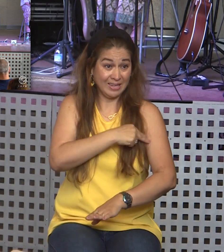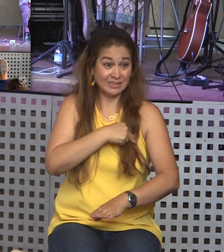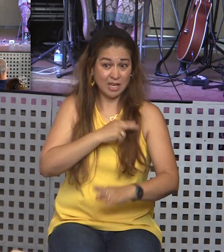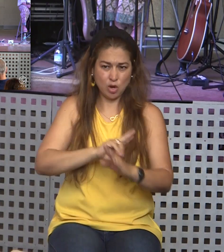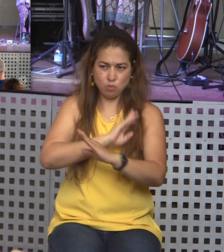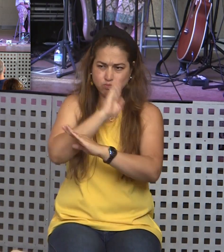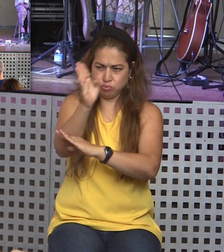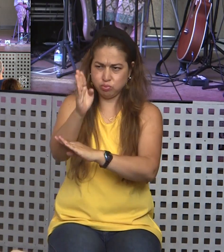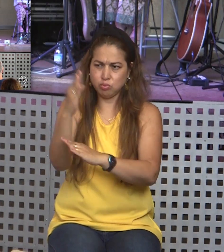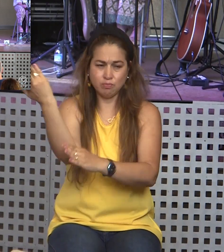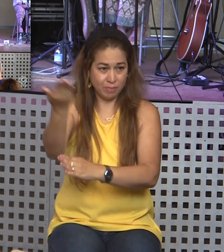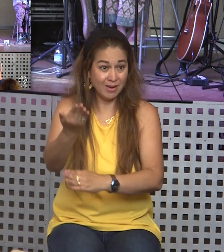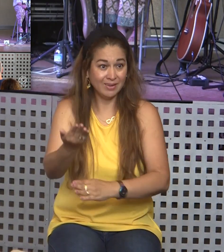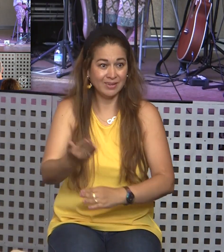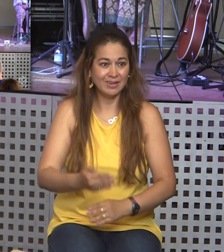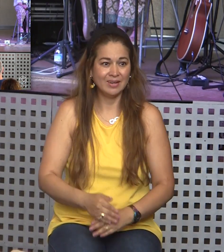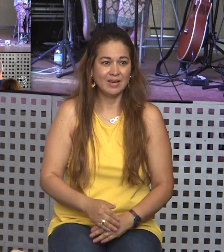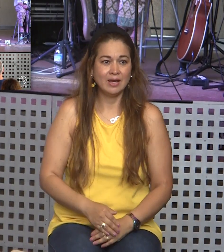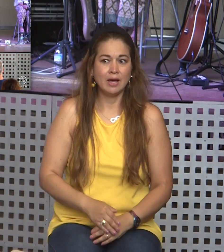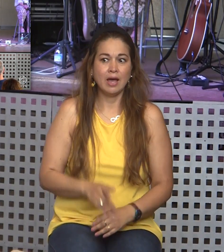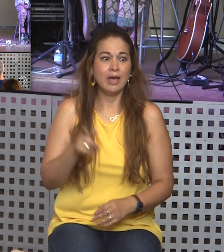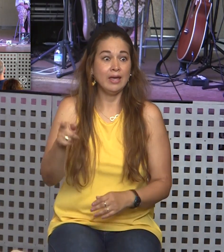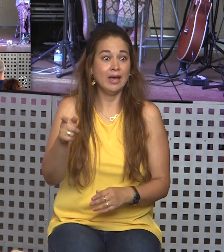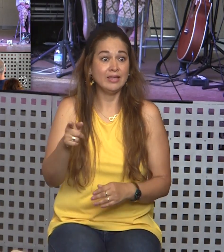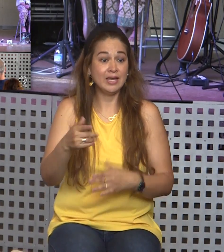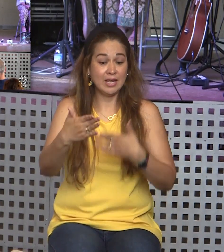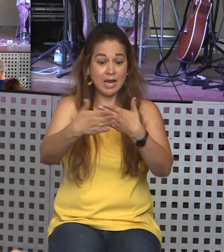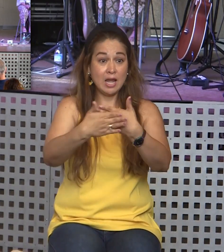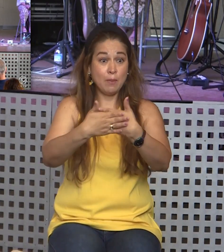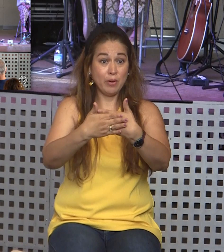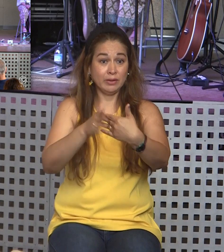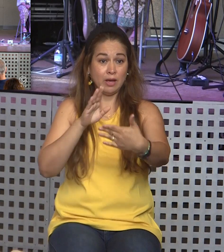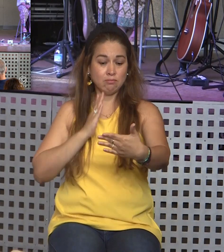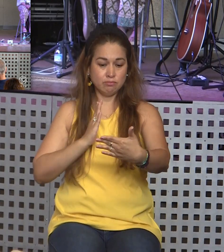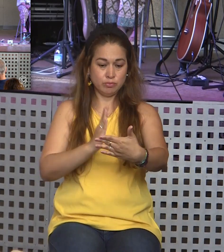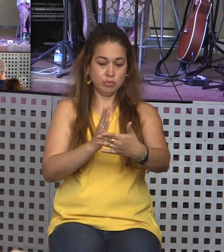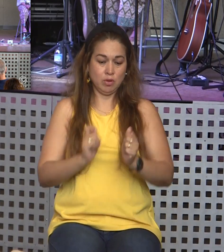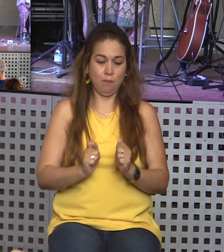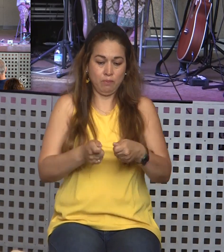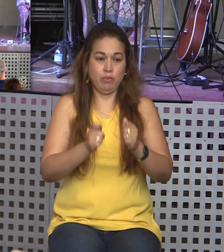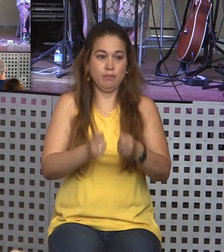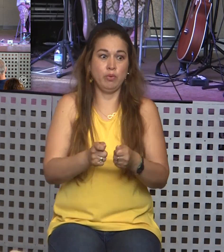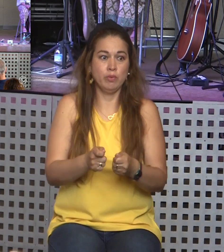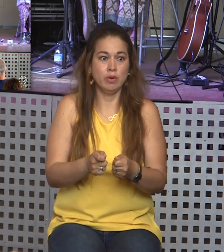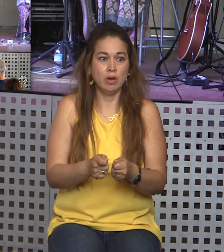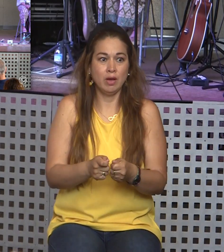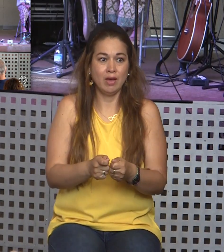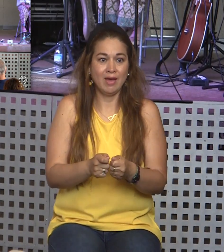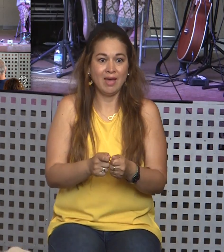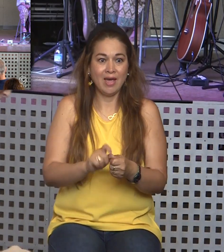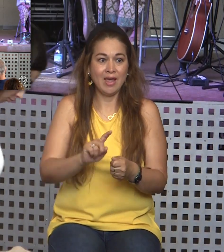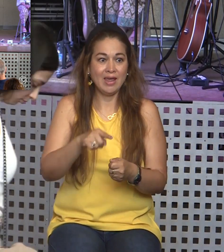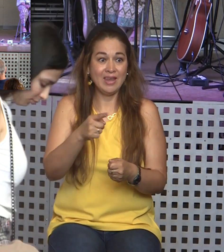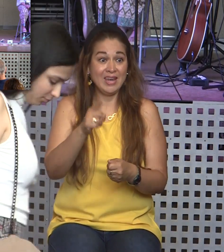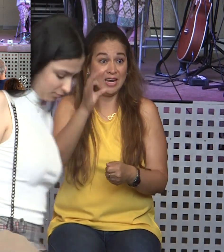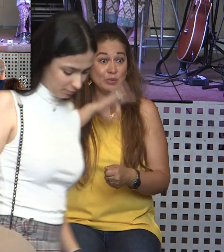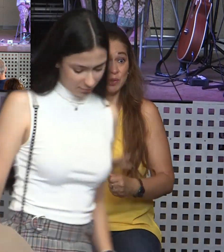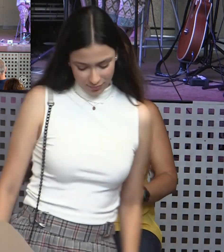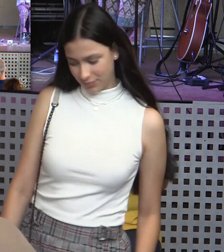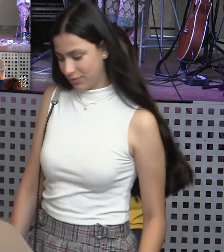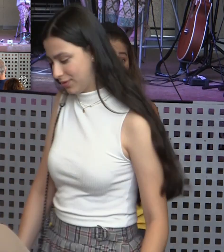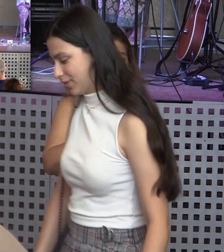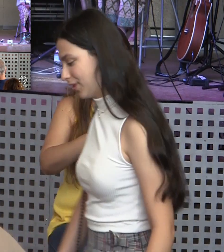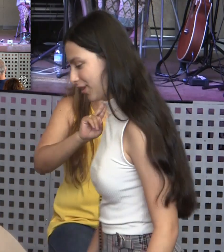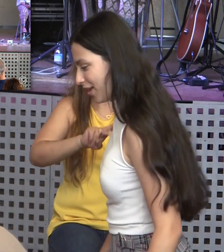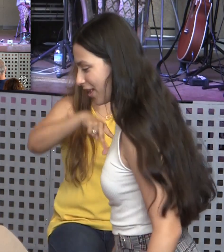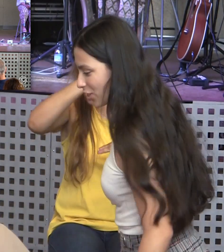¿Sí? Y ahora dice, entonces Saulo se levantó de la tierra y abriendo sus ojos, no veía a